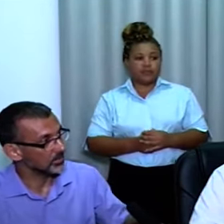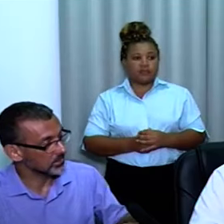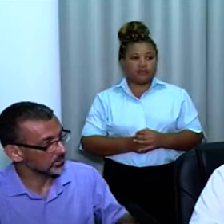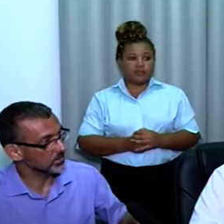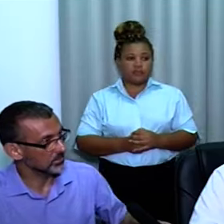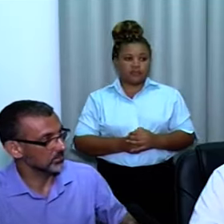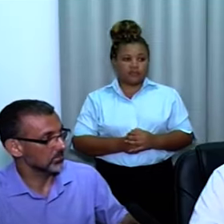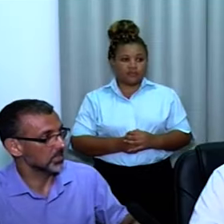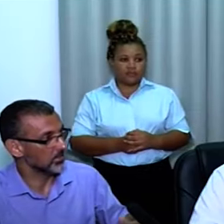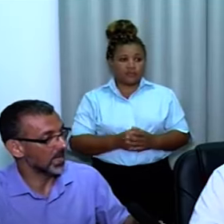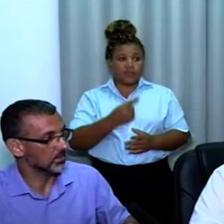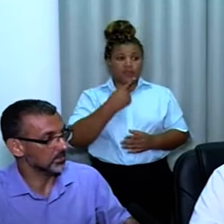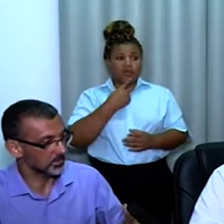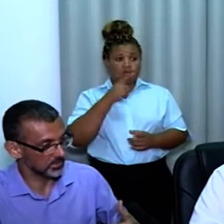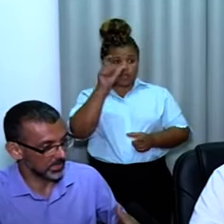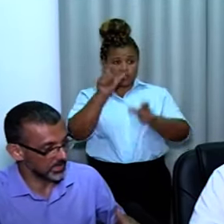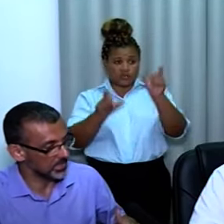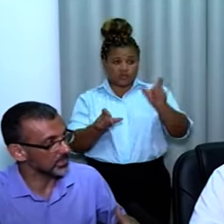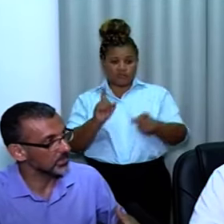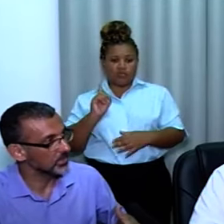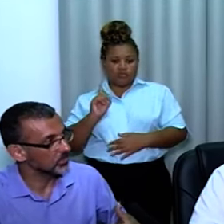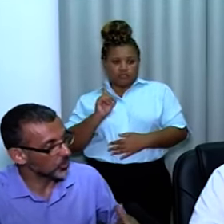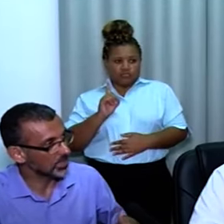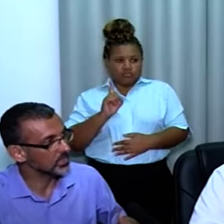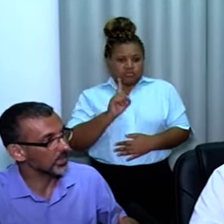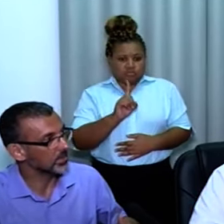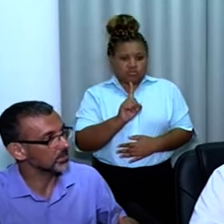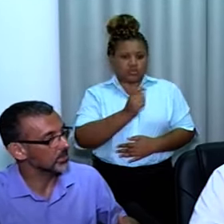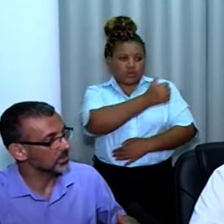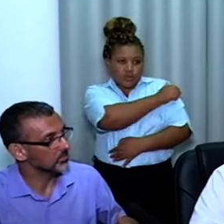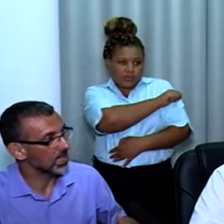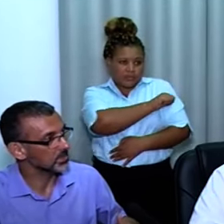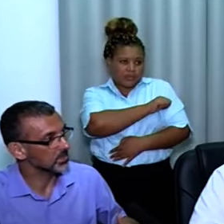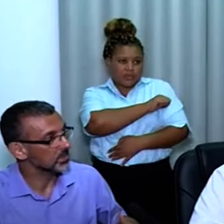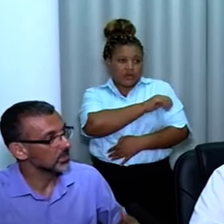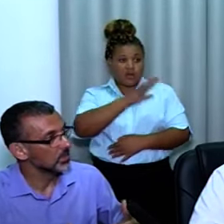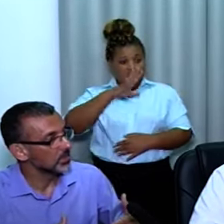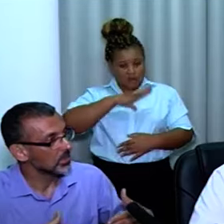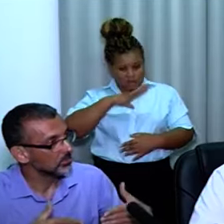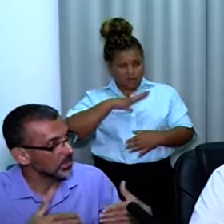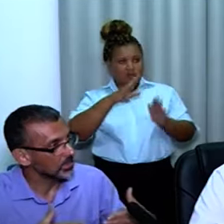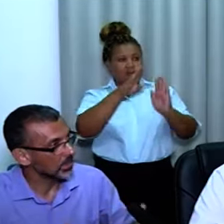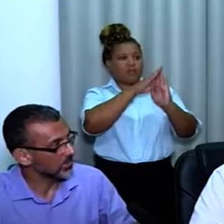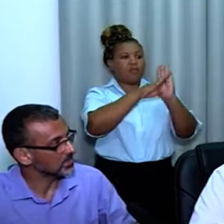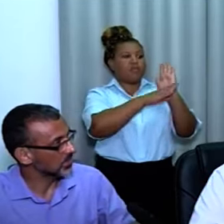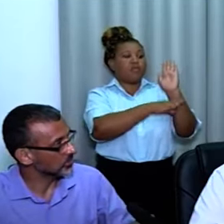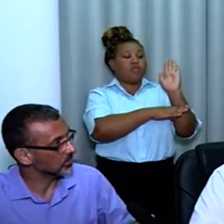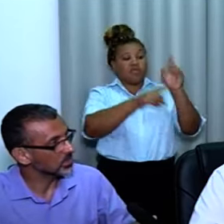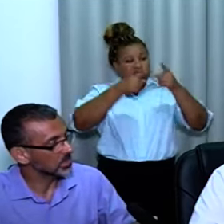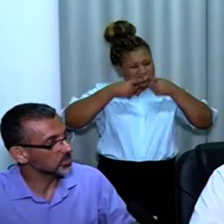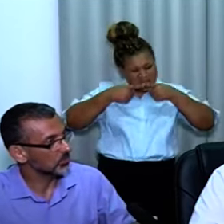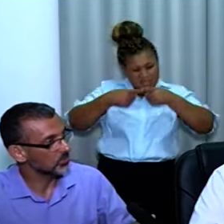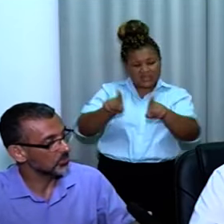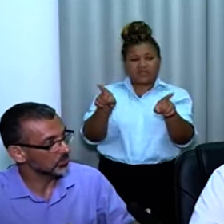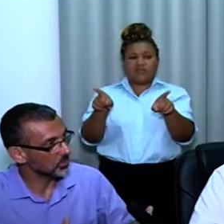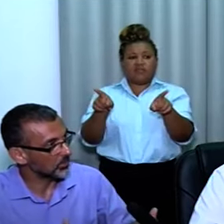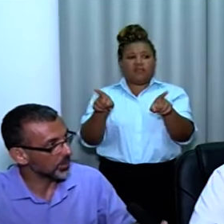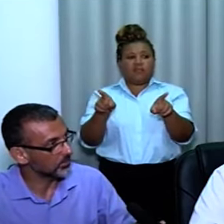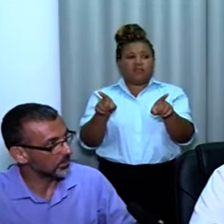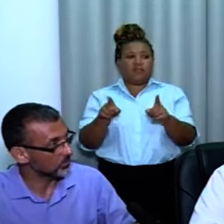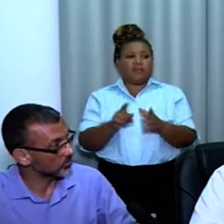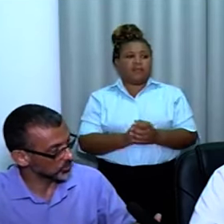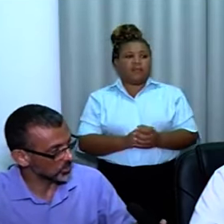là, dans sa deux ou trois semaines qui ne passaient, les temps passaient, ils viennent contre réception pour vous donner